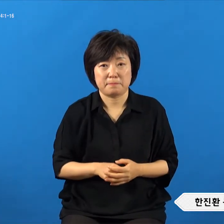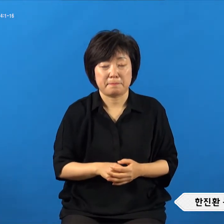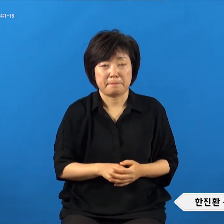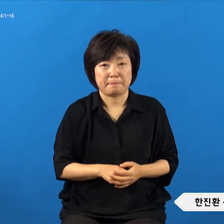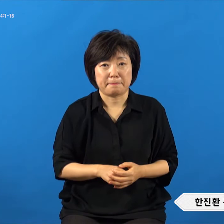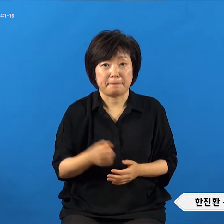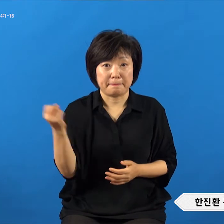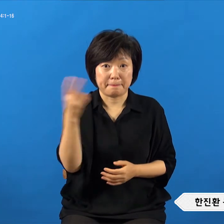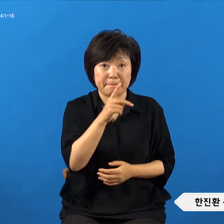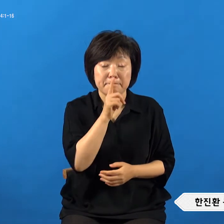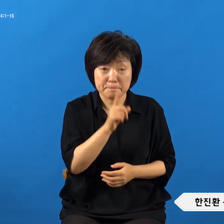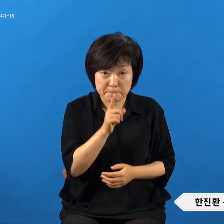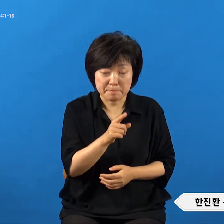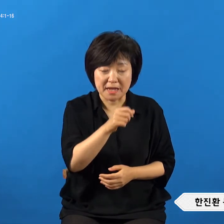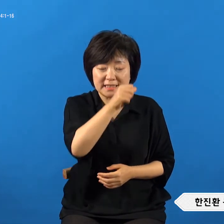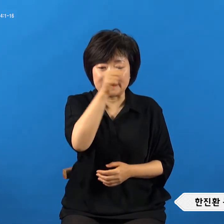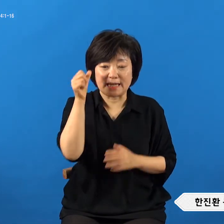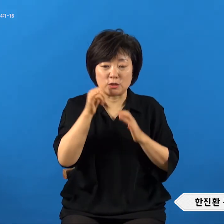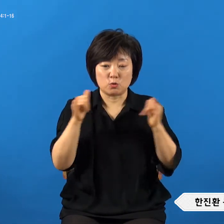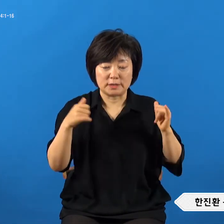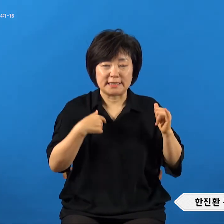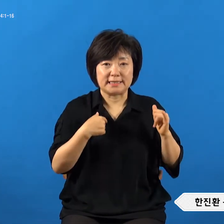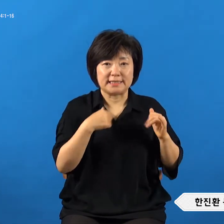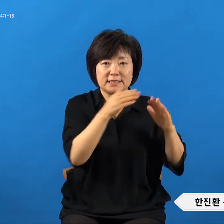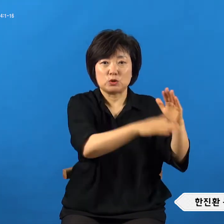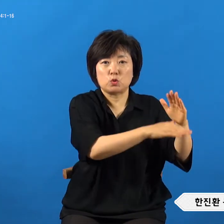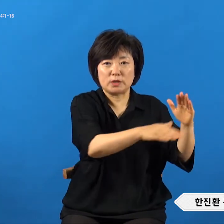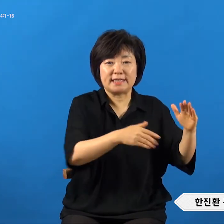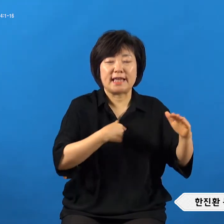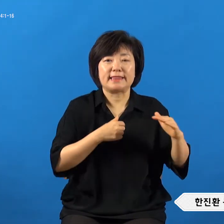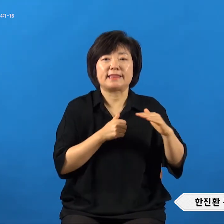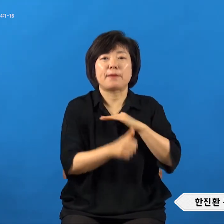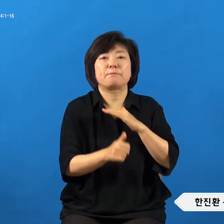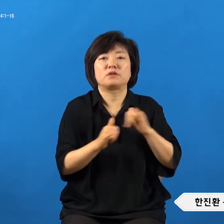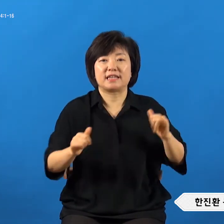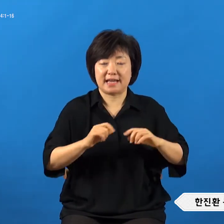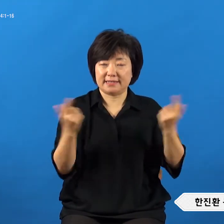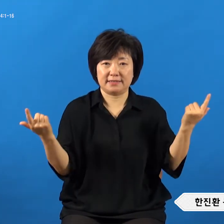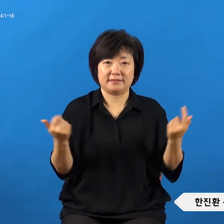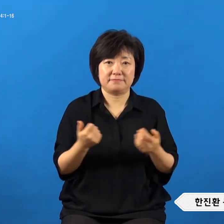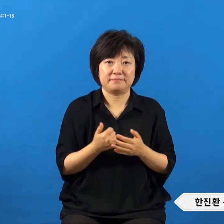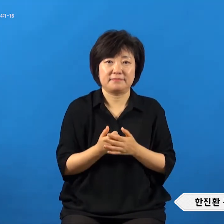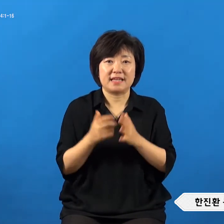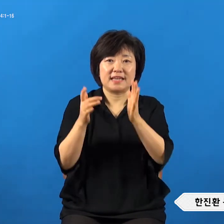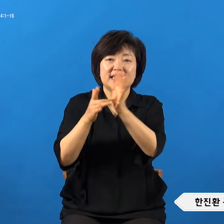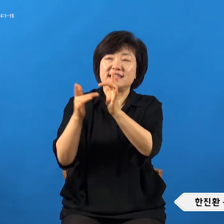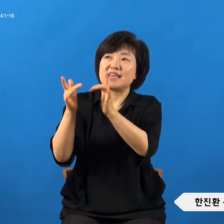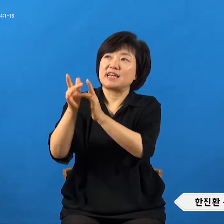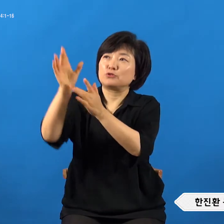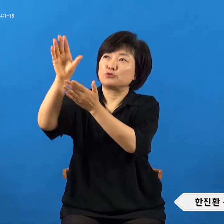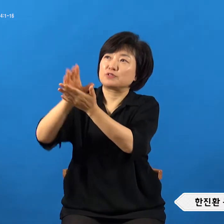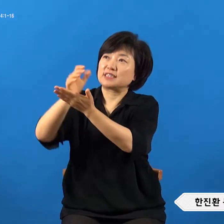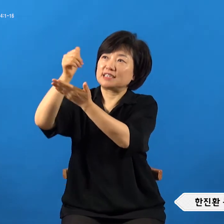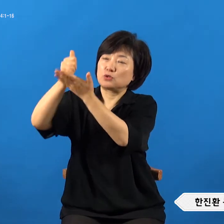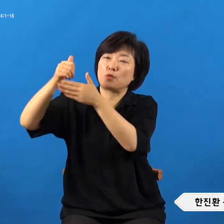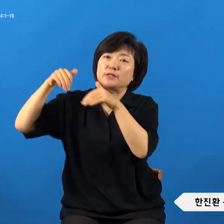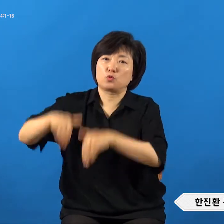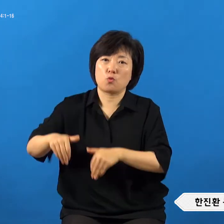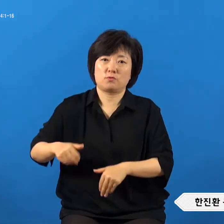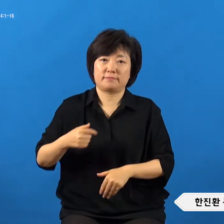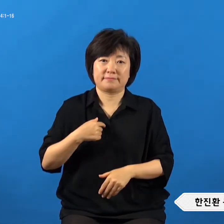근본적으로 말해서 장로는 교인의 대표자가 아닙니다. 장로는 예수 그리스도의